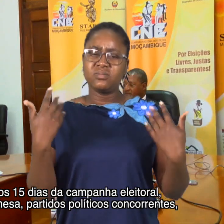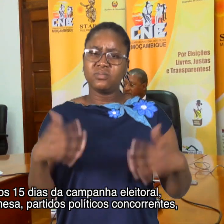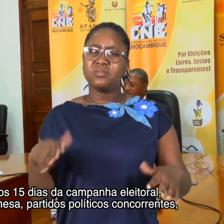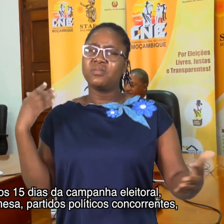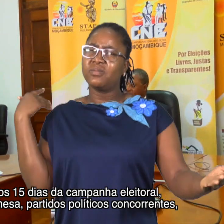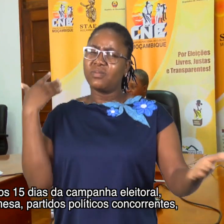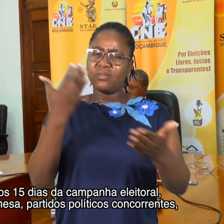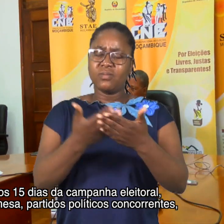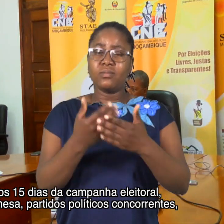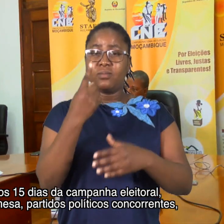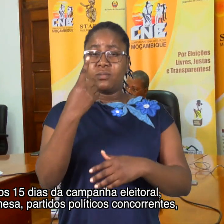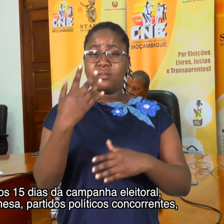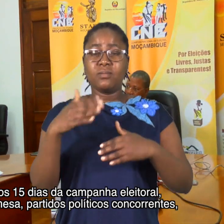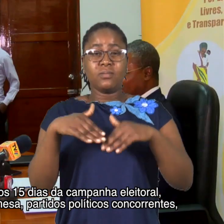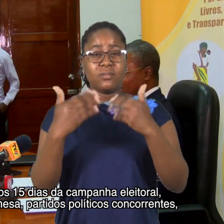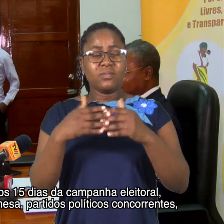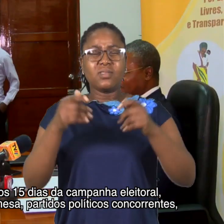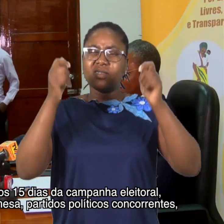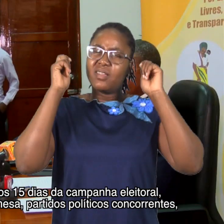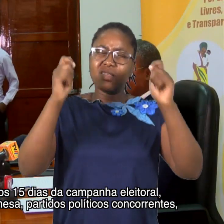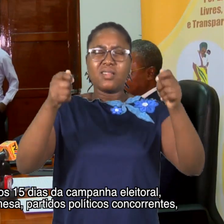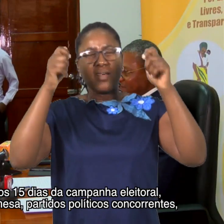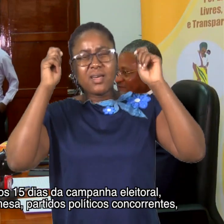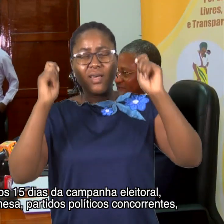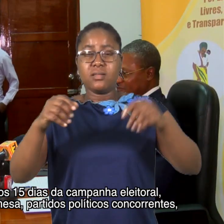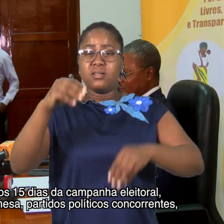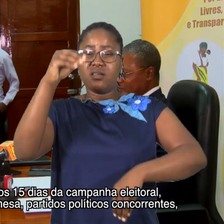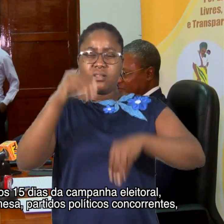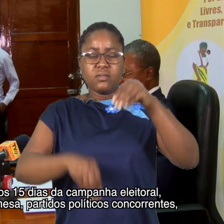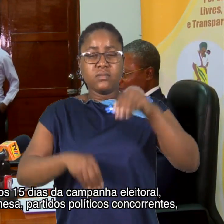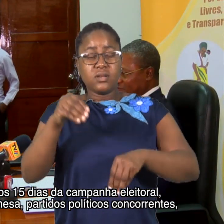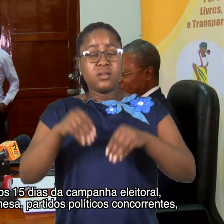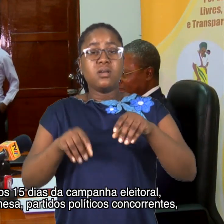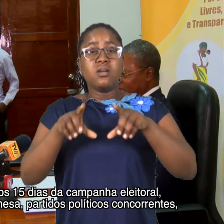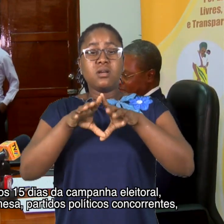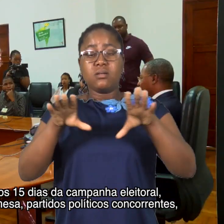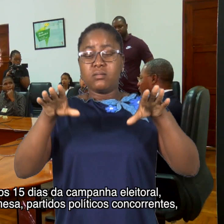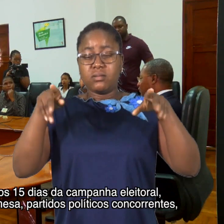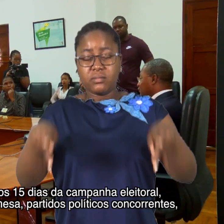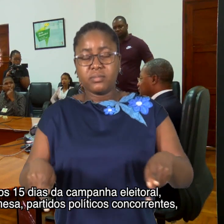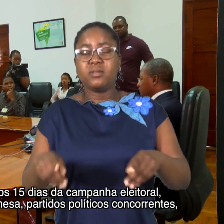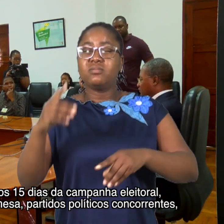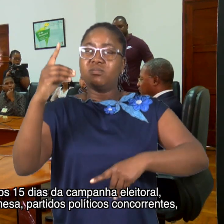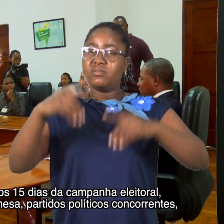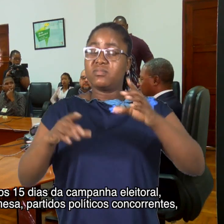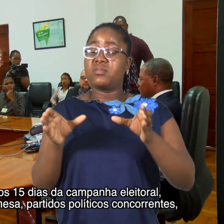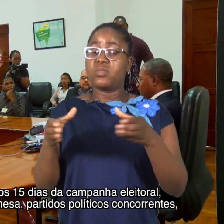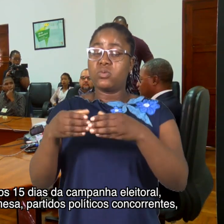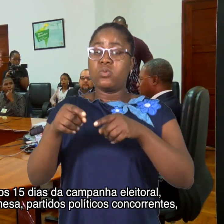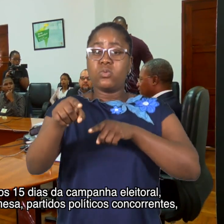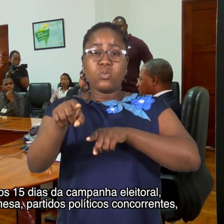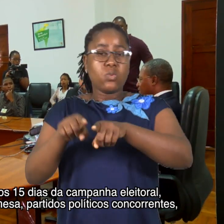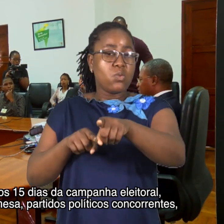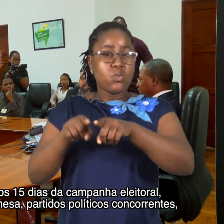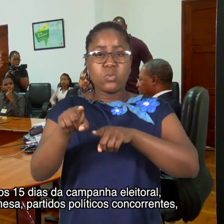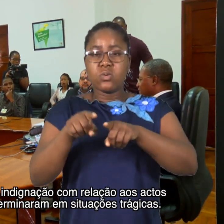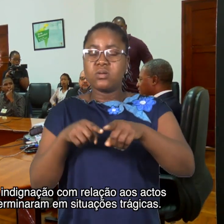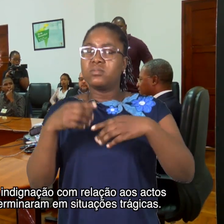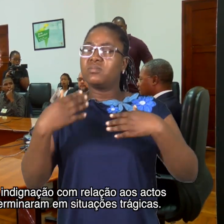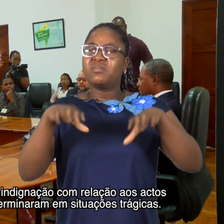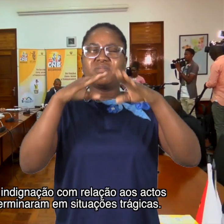Decorridos os primeiros 15 dias de campanha eleitoral, a CNE juntou à mesma mesa partidos políticos